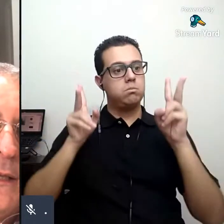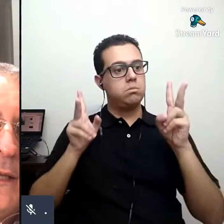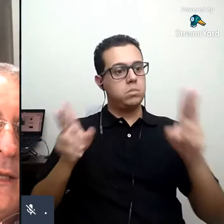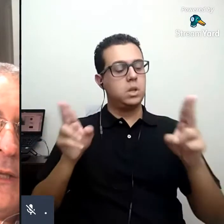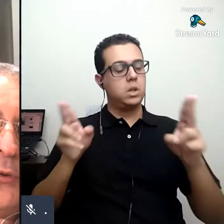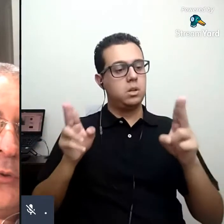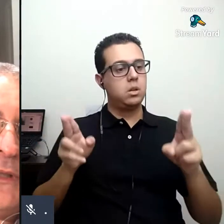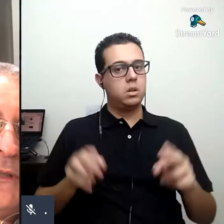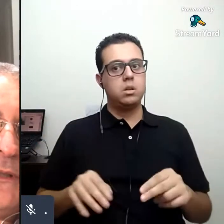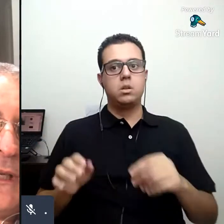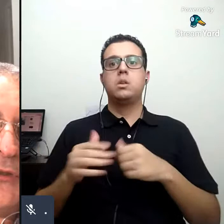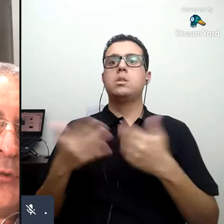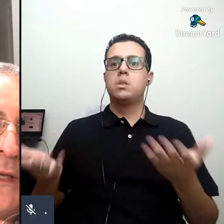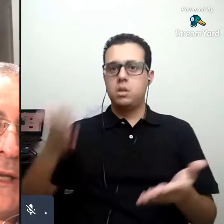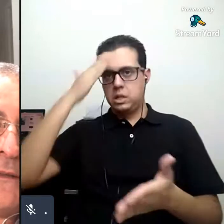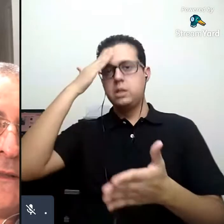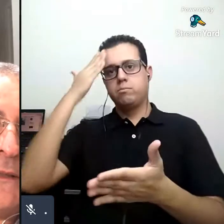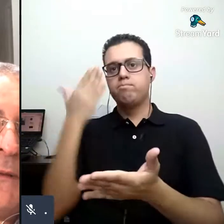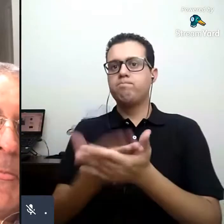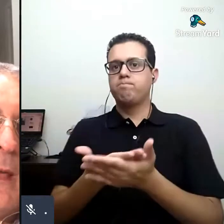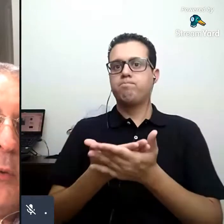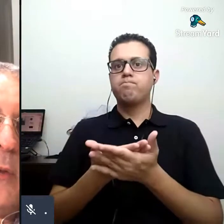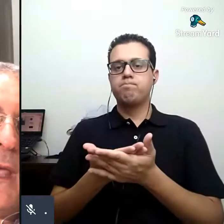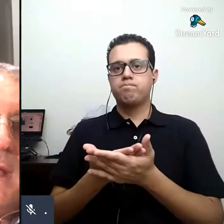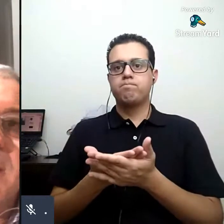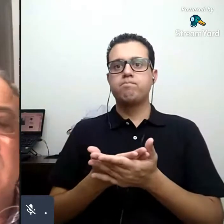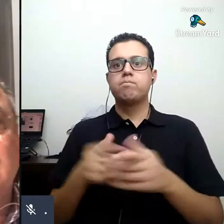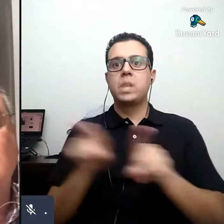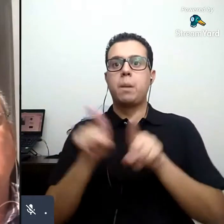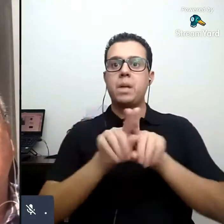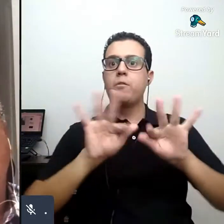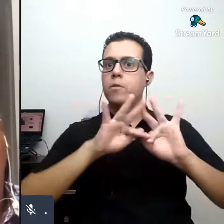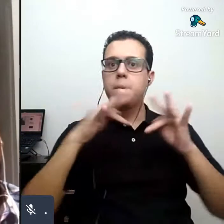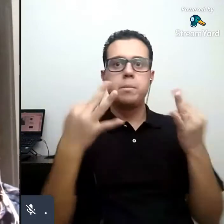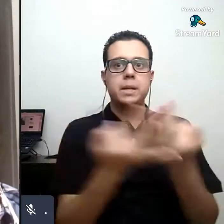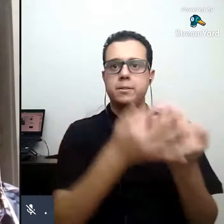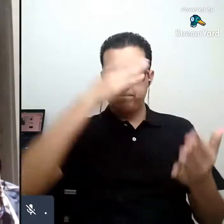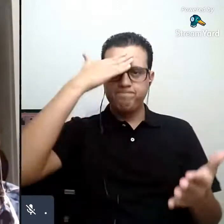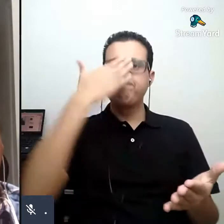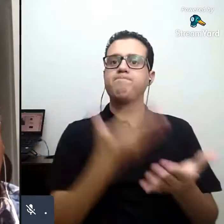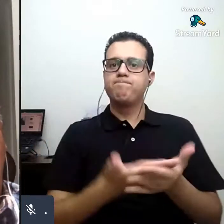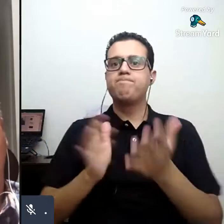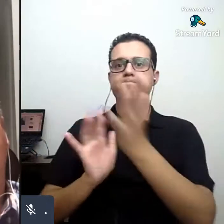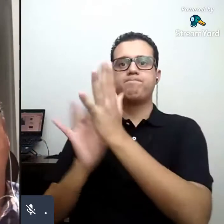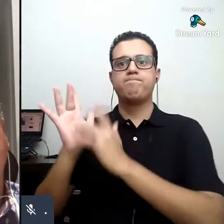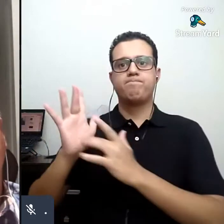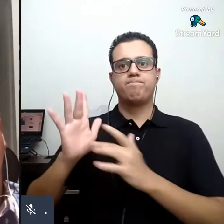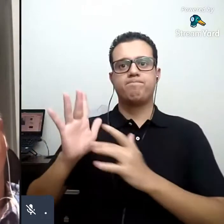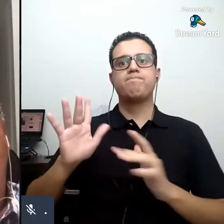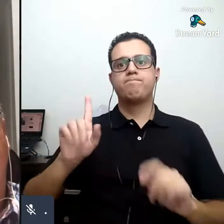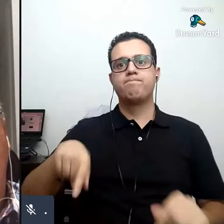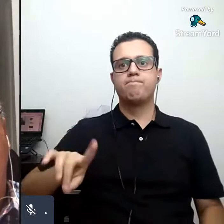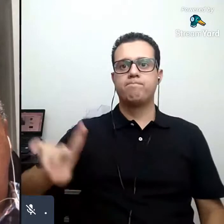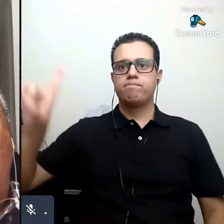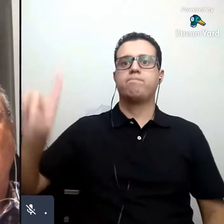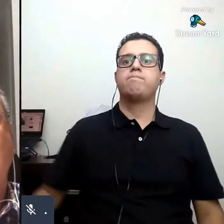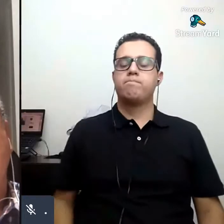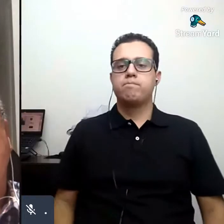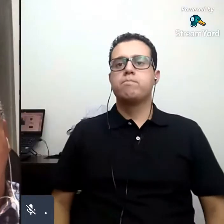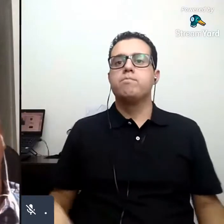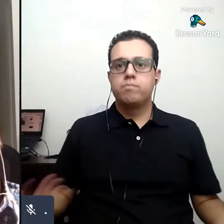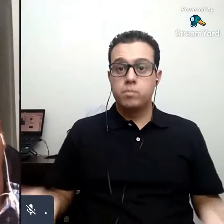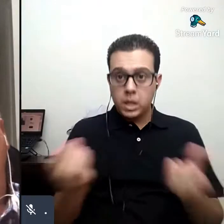ele e toda a sua casa. O que é que este milagre fez naquela casa?